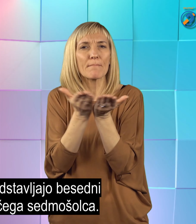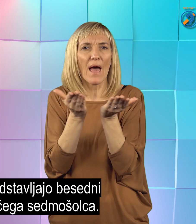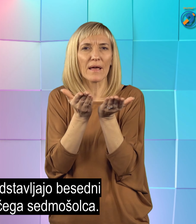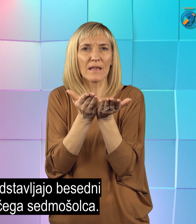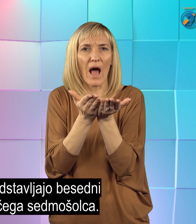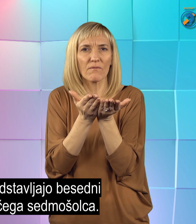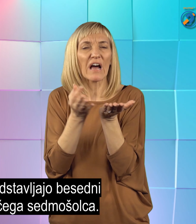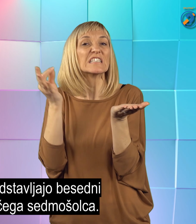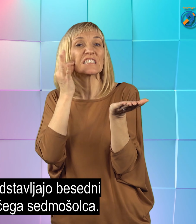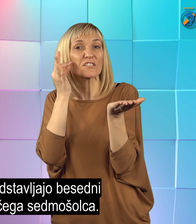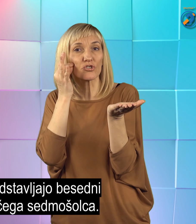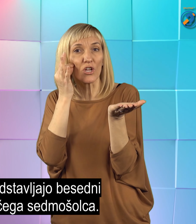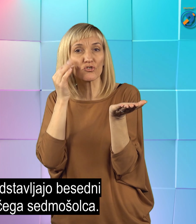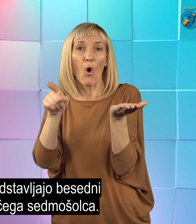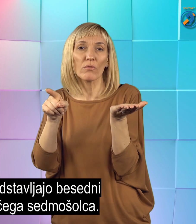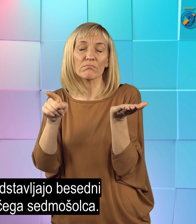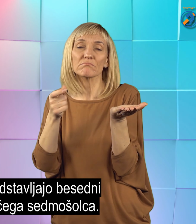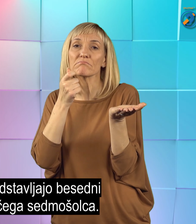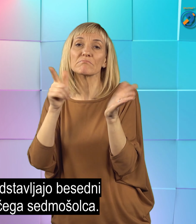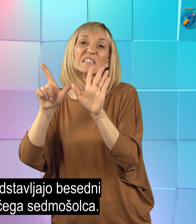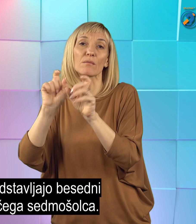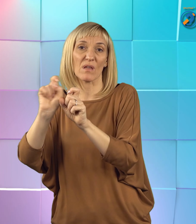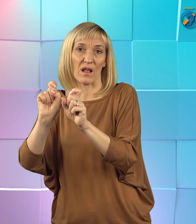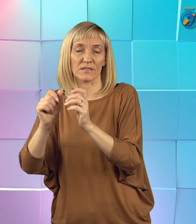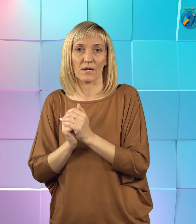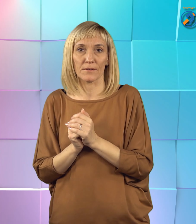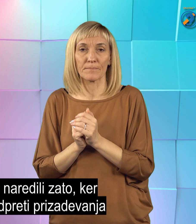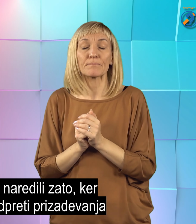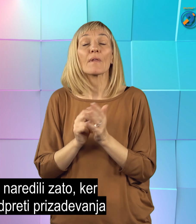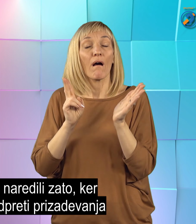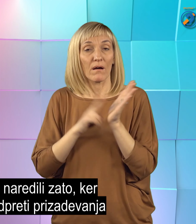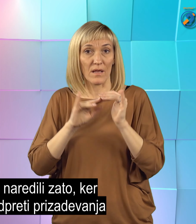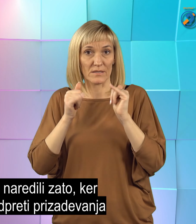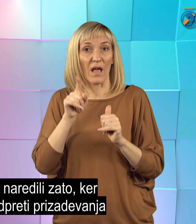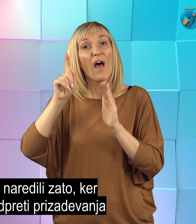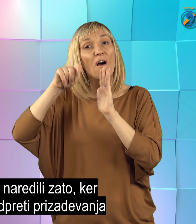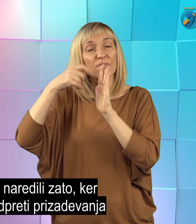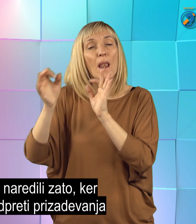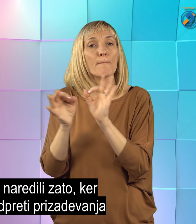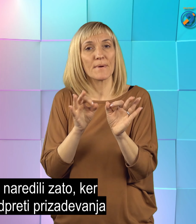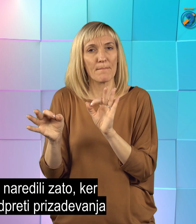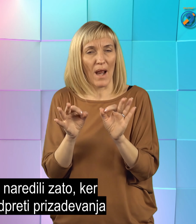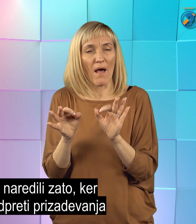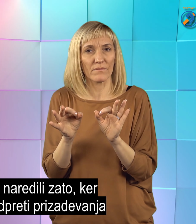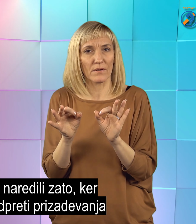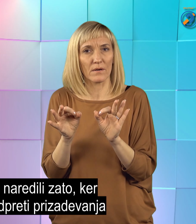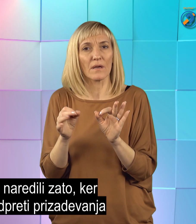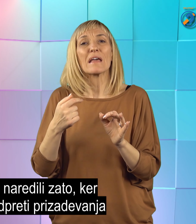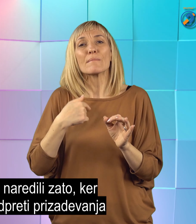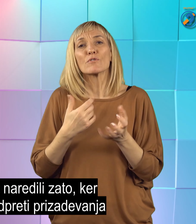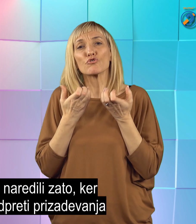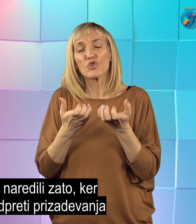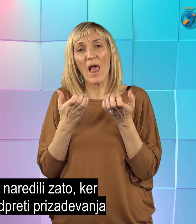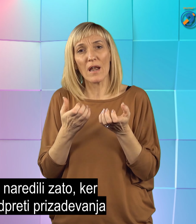zaklad slišečega sedmošolca. Ja, film smo naredili zato, ker smo želeli